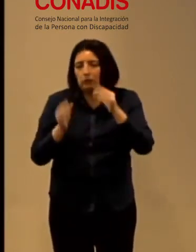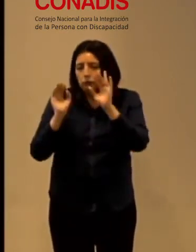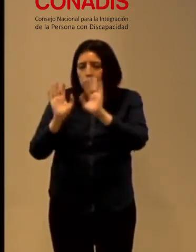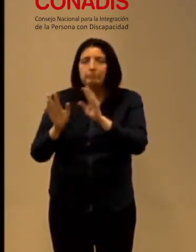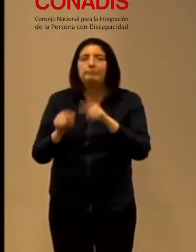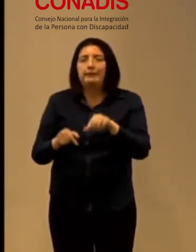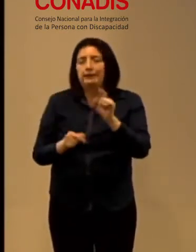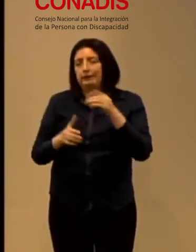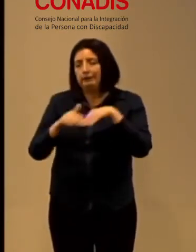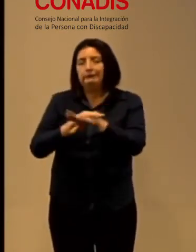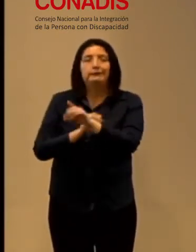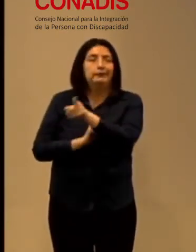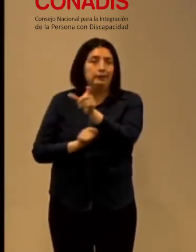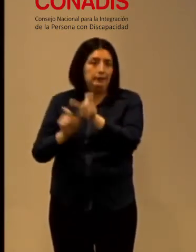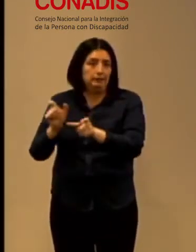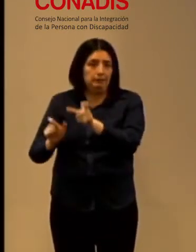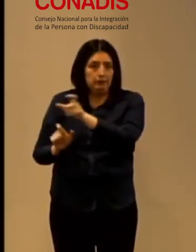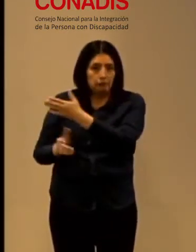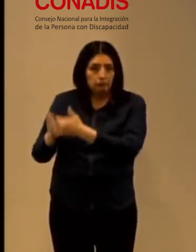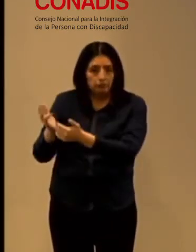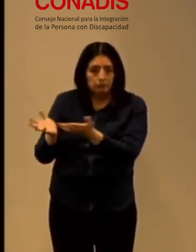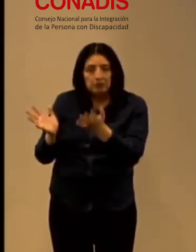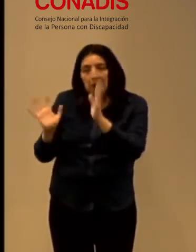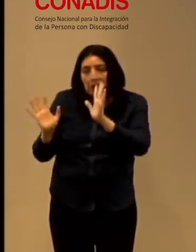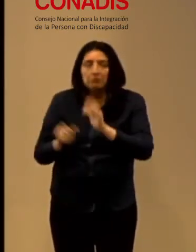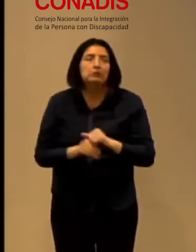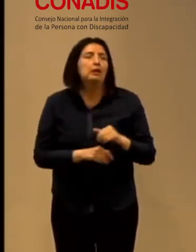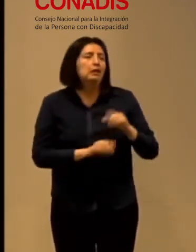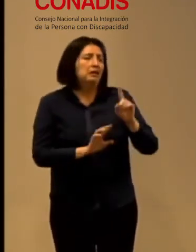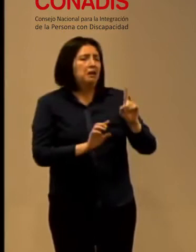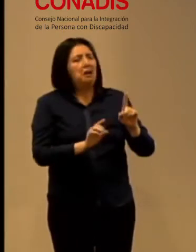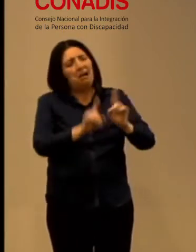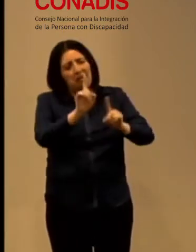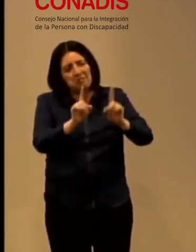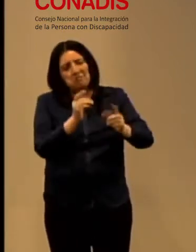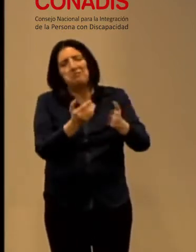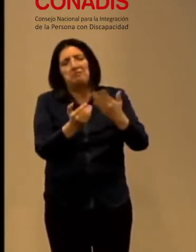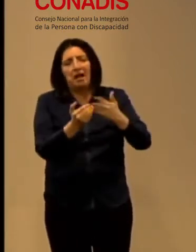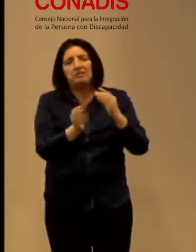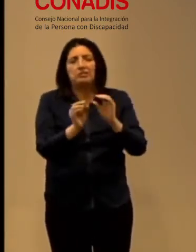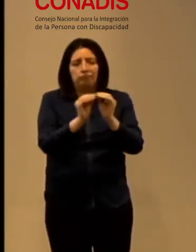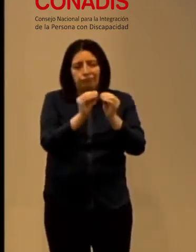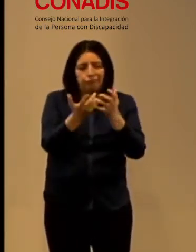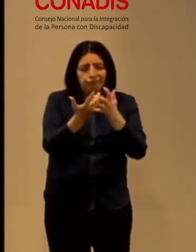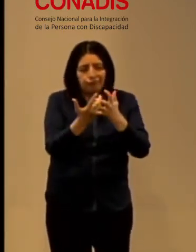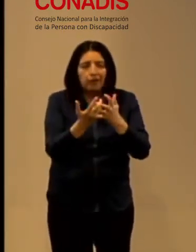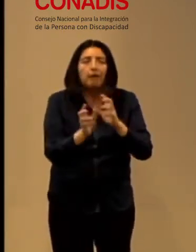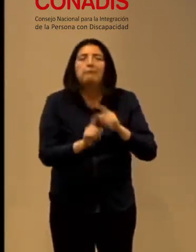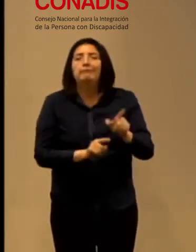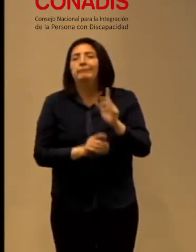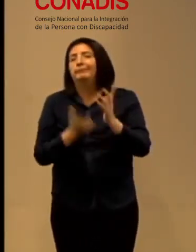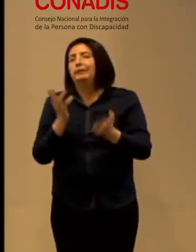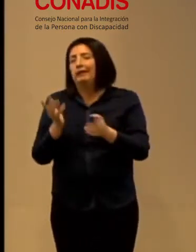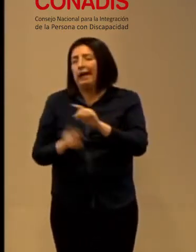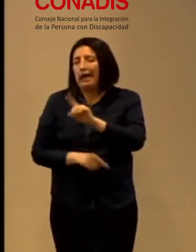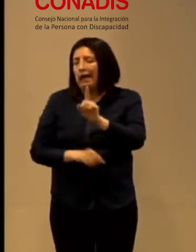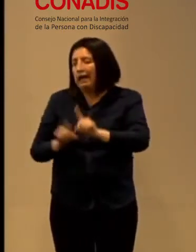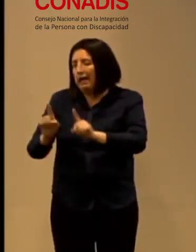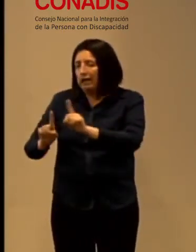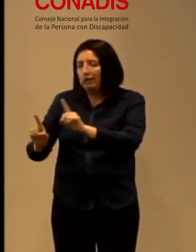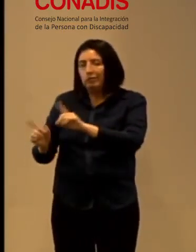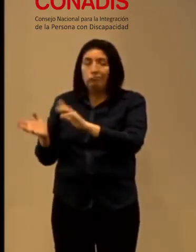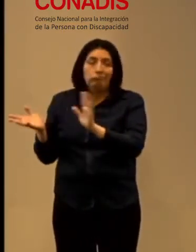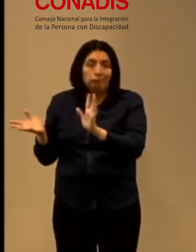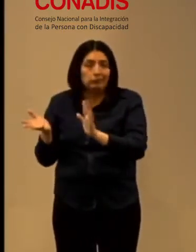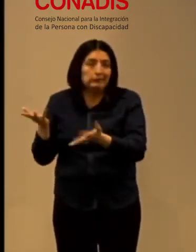recibir a nuestra población. En algunos casos es muy sencillo la adaptación, pero seguramente habrán algunos